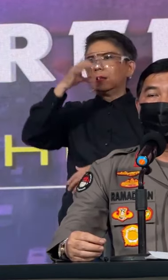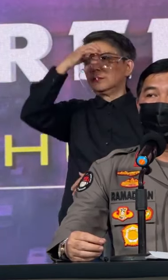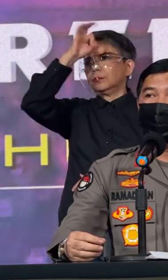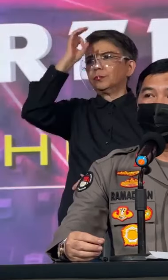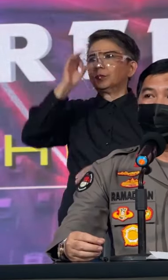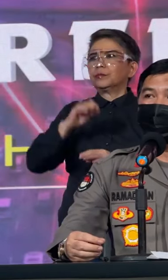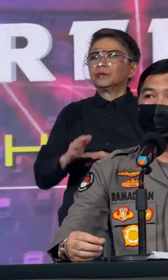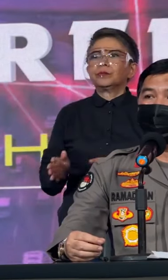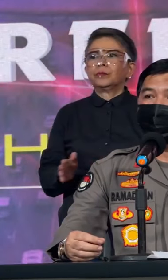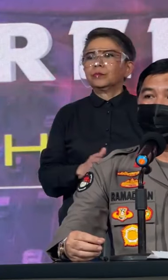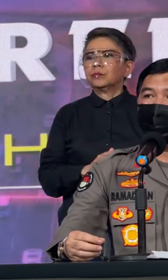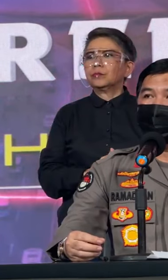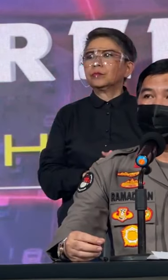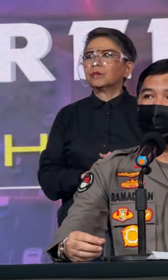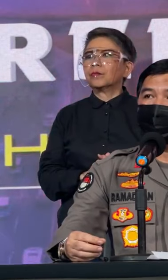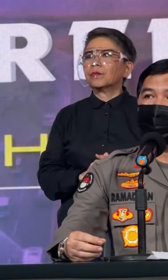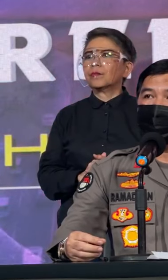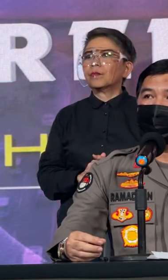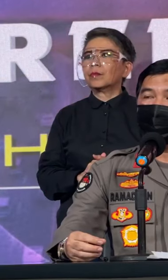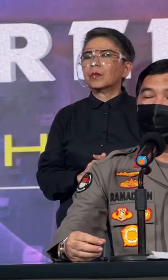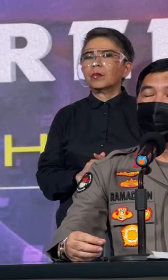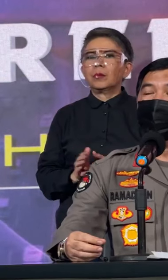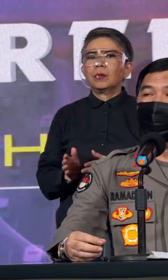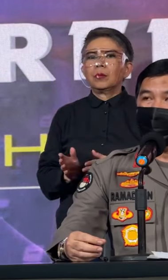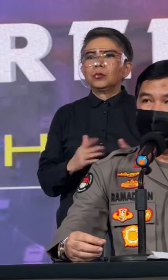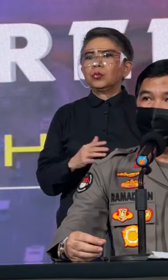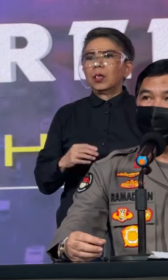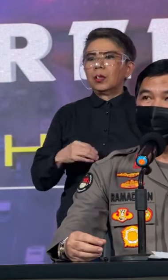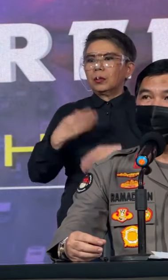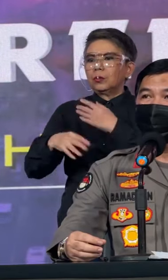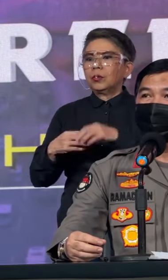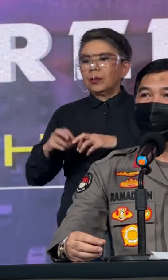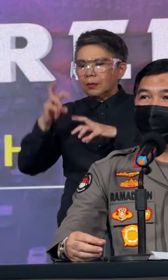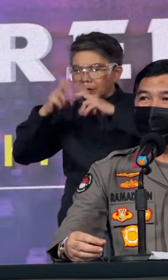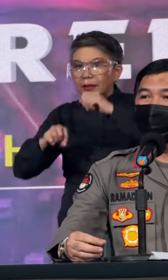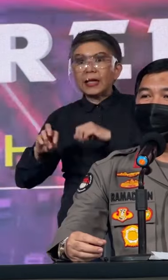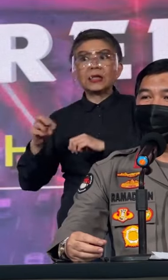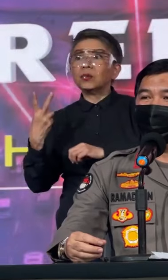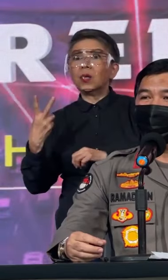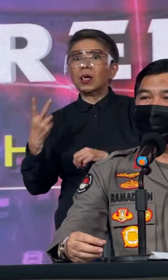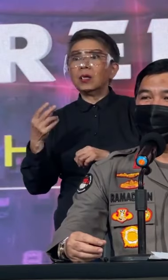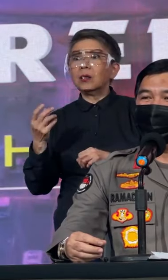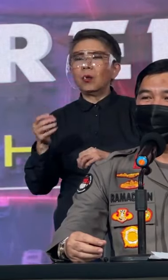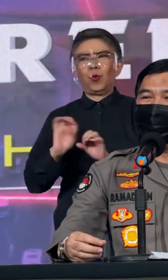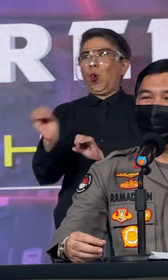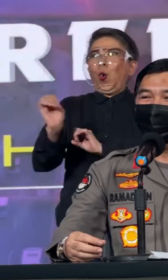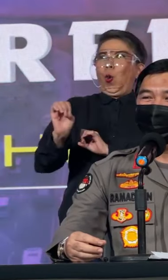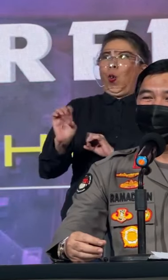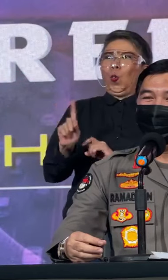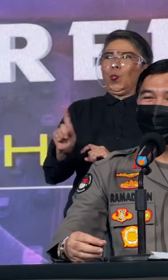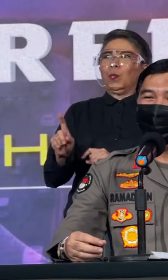Pak, terakhir, Pak. Belum naik sidik kan, Pak? Belum. Sabar ya.